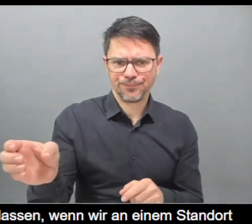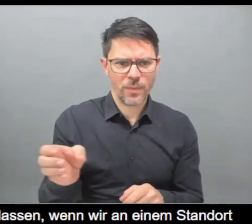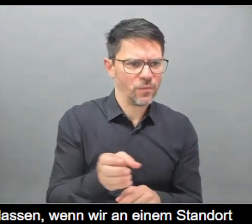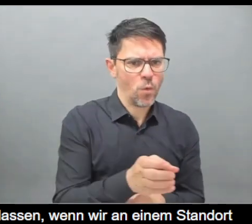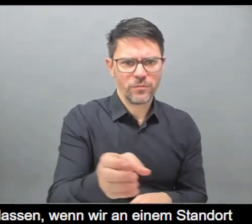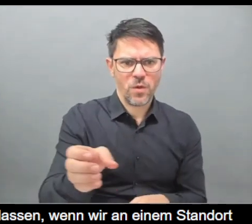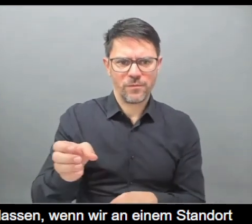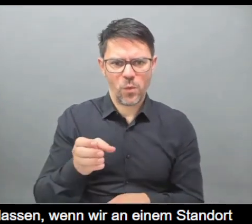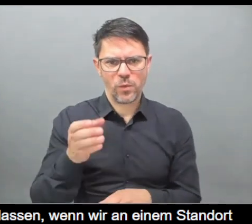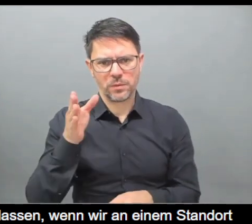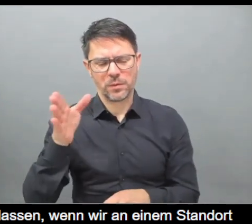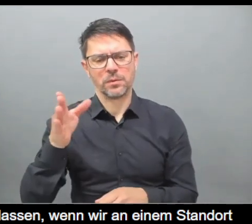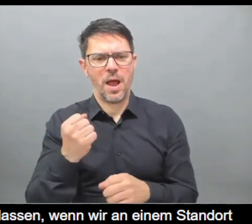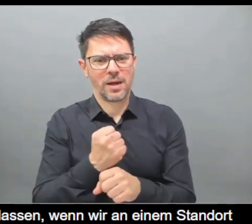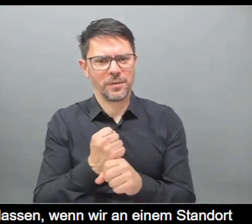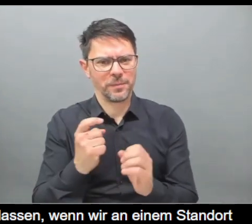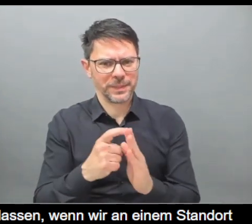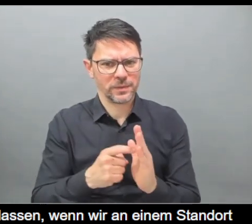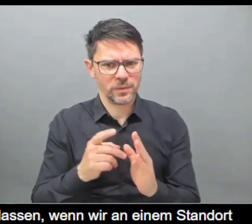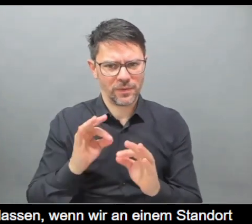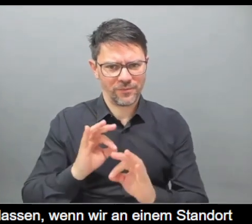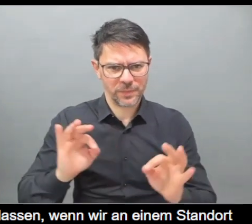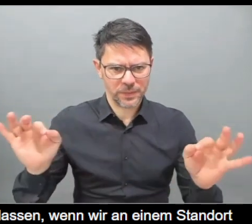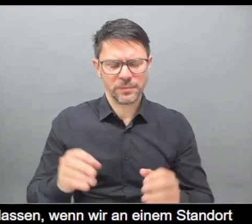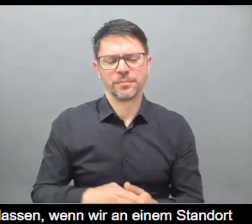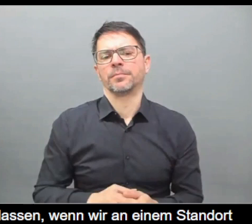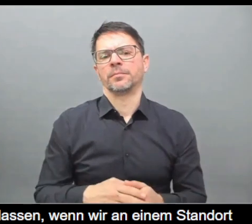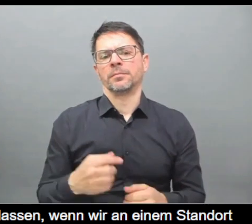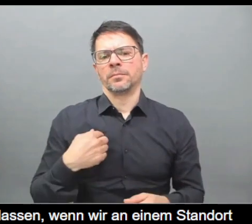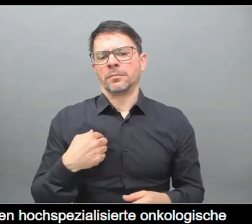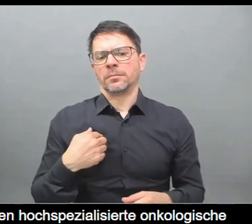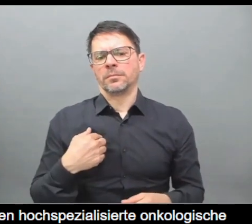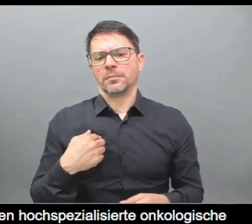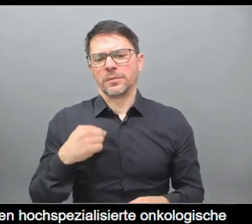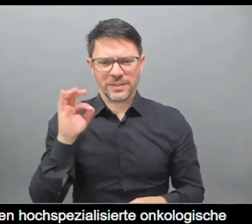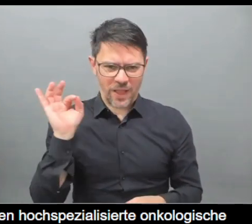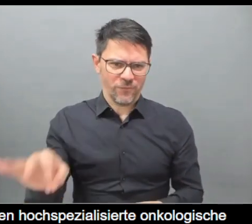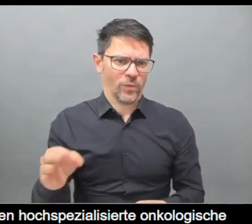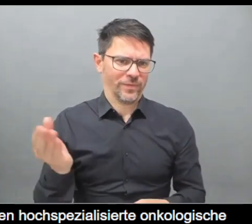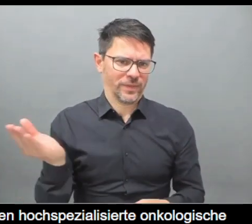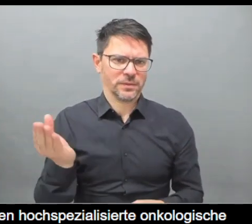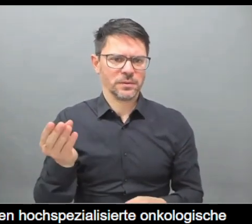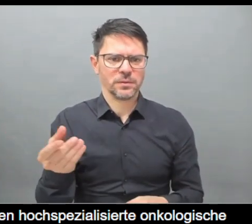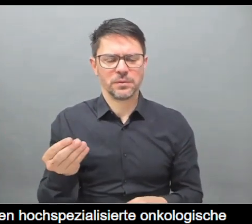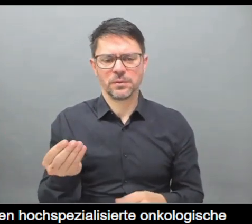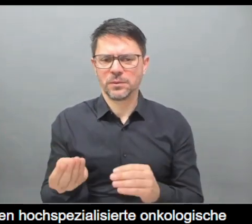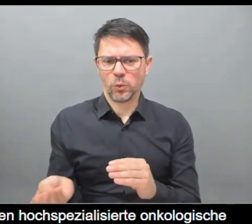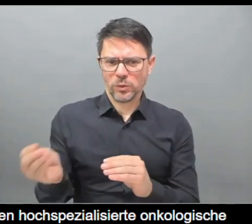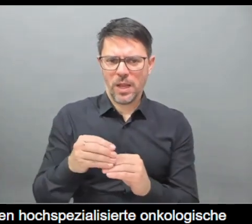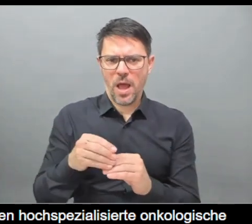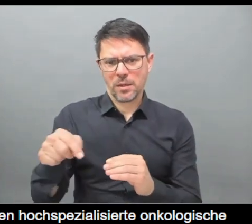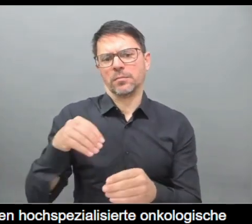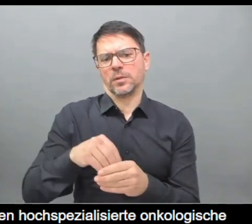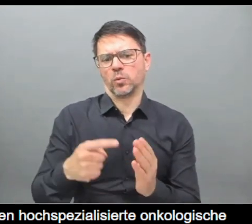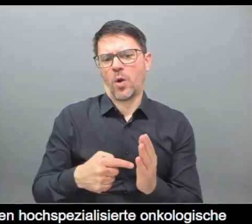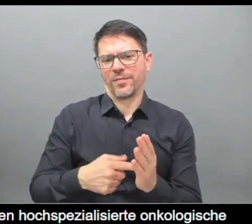ganz konkret dran. Und ich würde wirklich wünschen, dass wir einen Krankenhausgipfel der Praktiker machen. Dass wir tatsächlich die an den Tisch holen, die vor